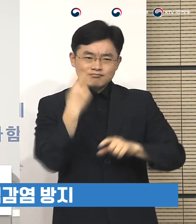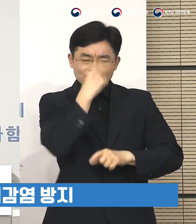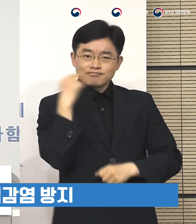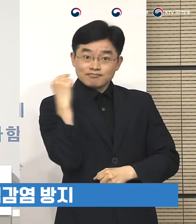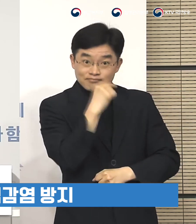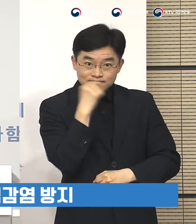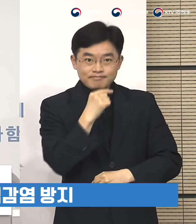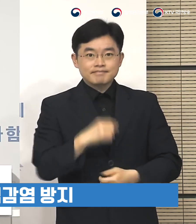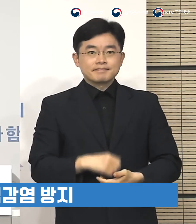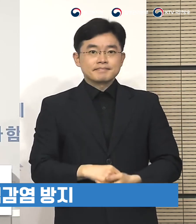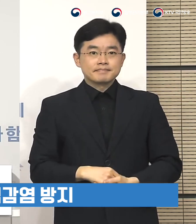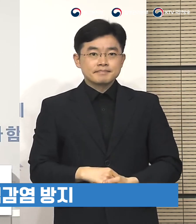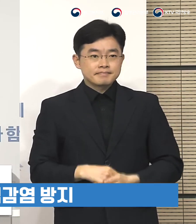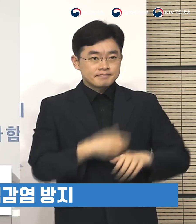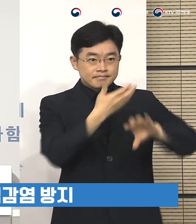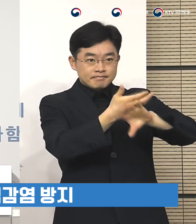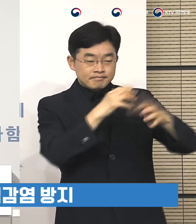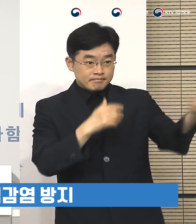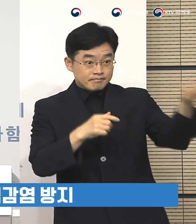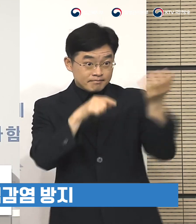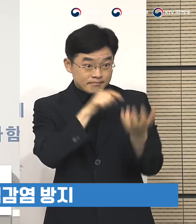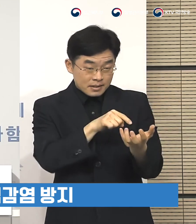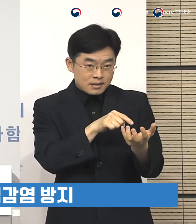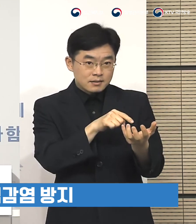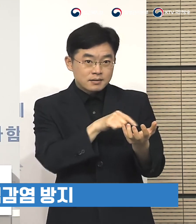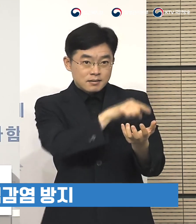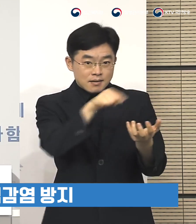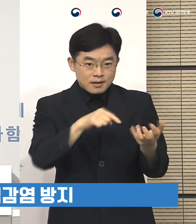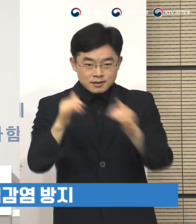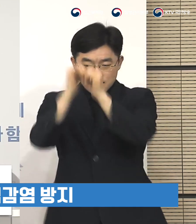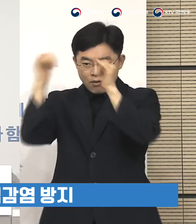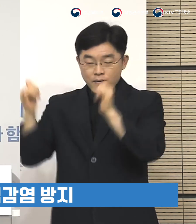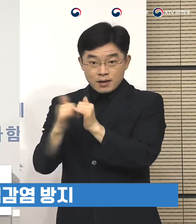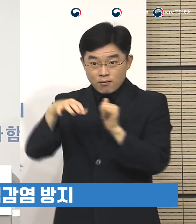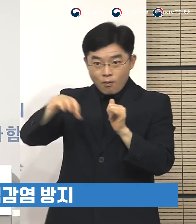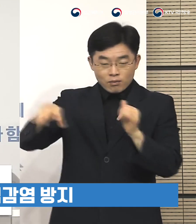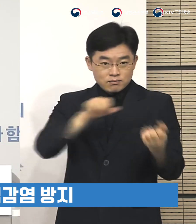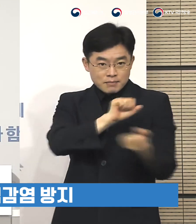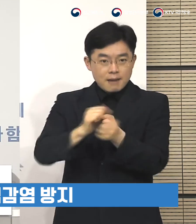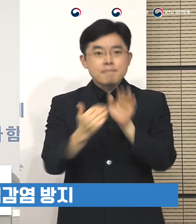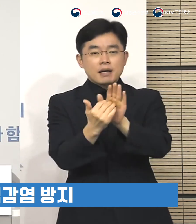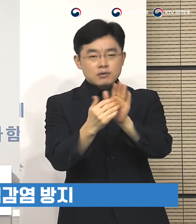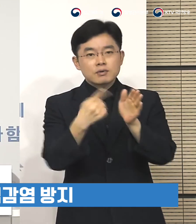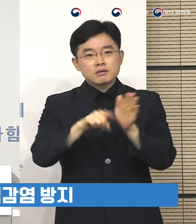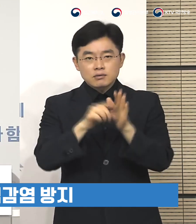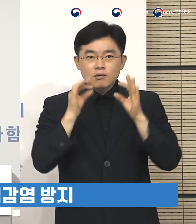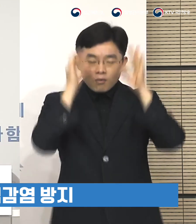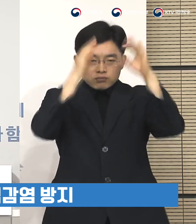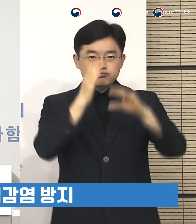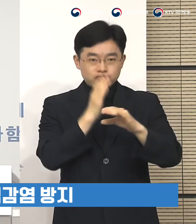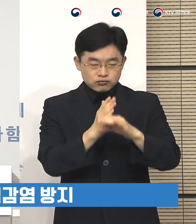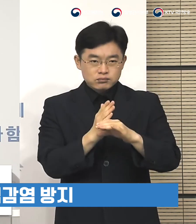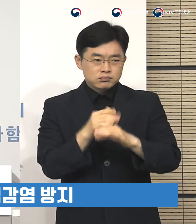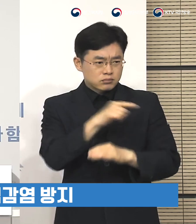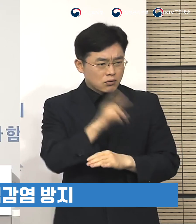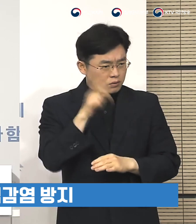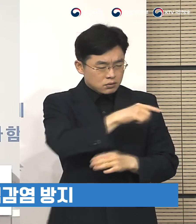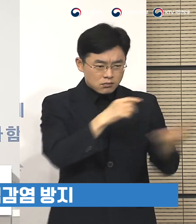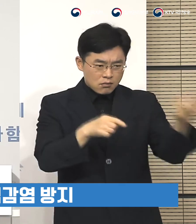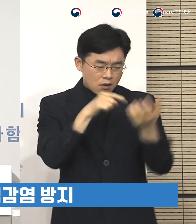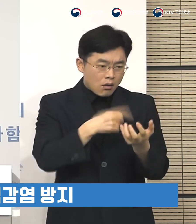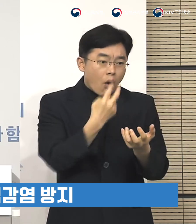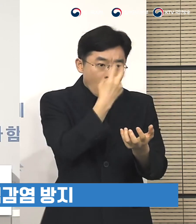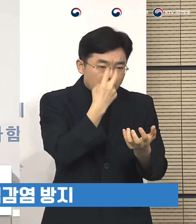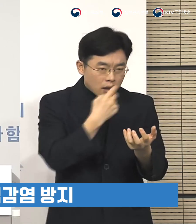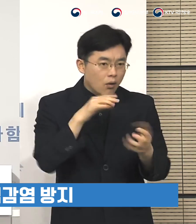등을 통해 해외 유입 환자는 방역망의 관리 영역인 검역 또는 격리 과정 중에 발견하고